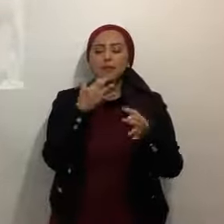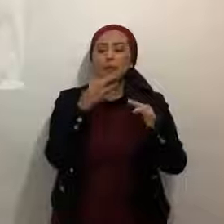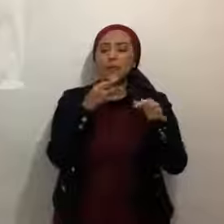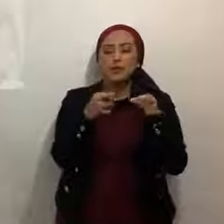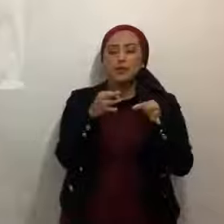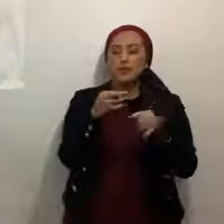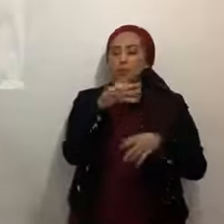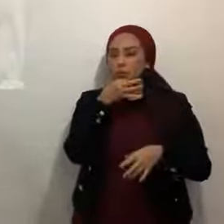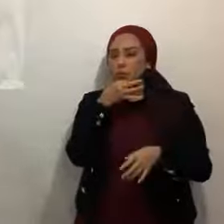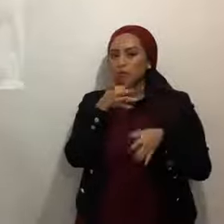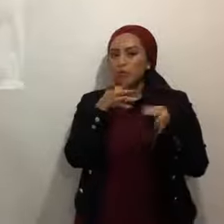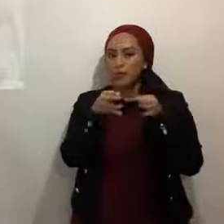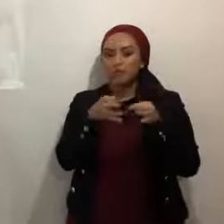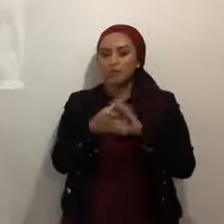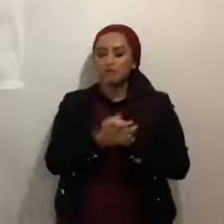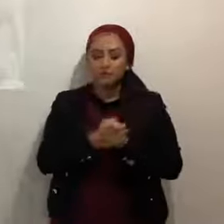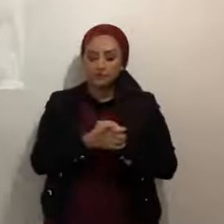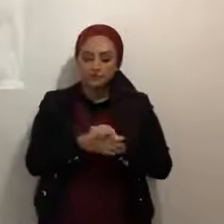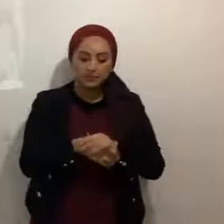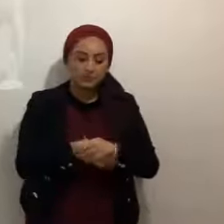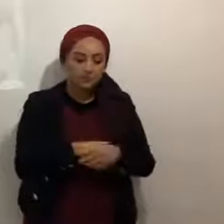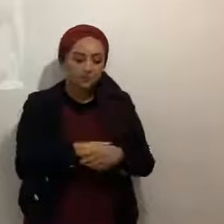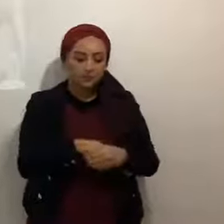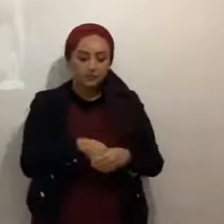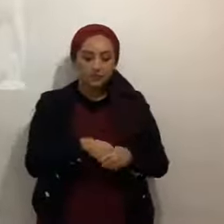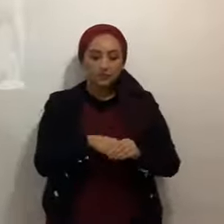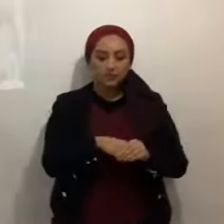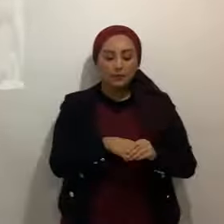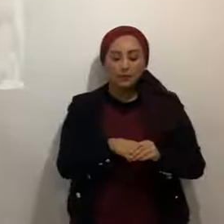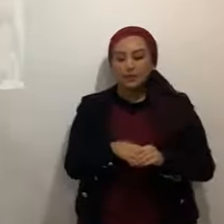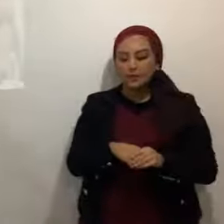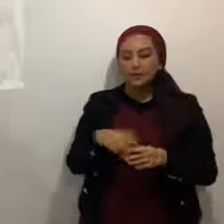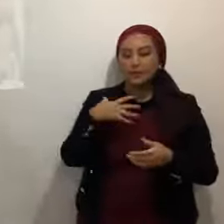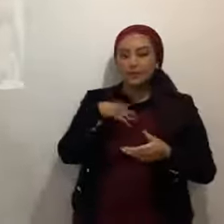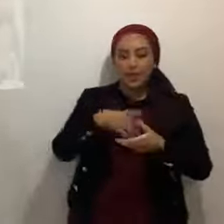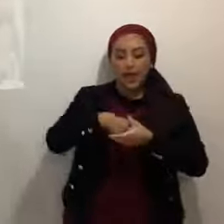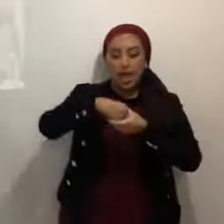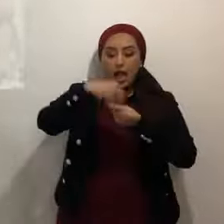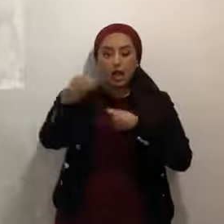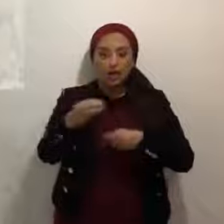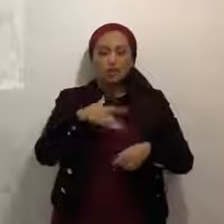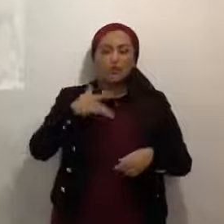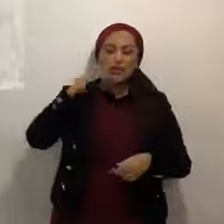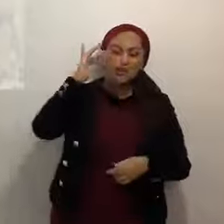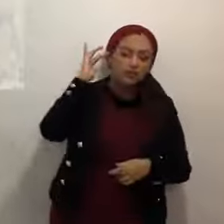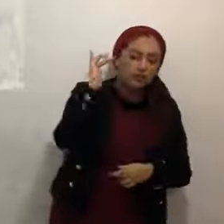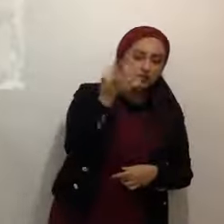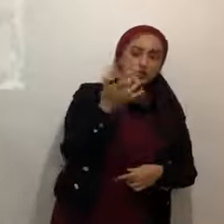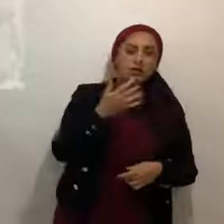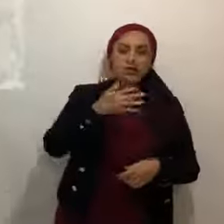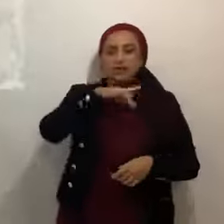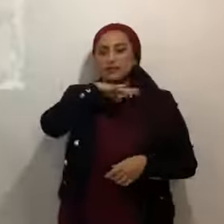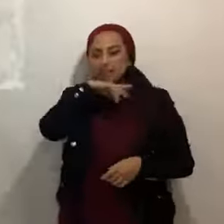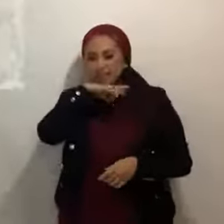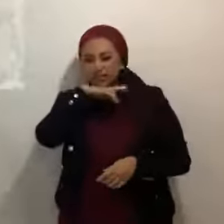voy a compartir ese tema. Y me hizo sacar del pozo de la desesperación, del lodo cenagoso. Puso mis